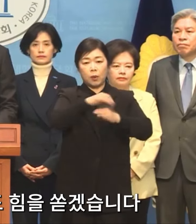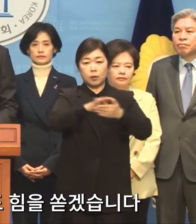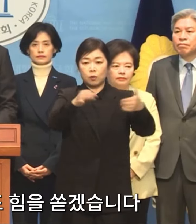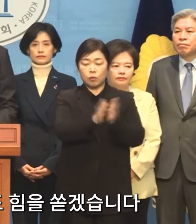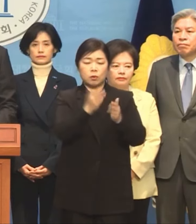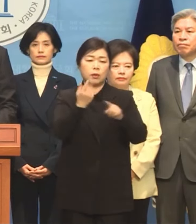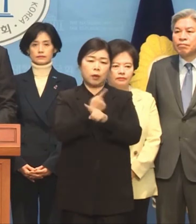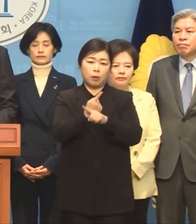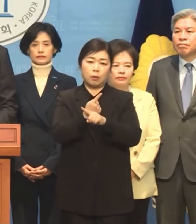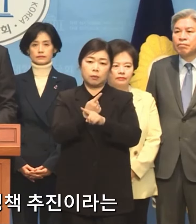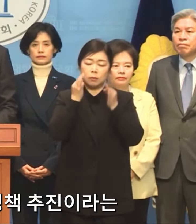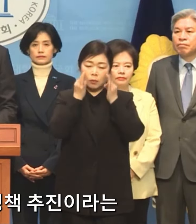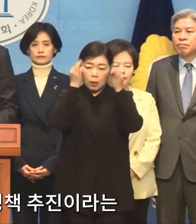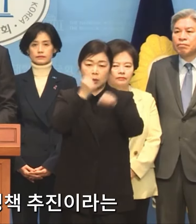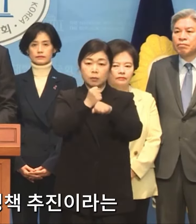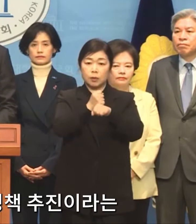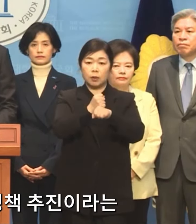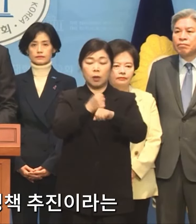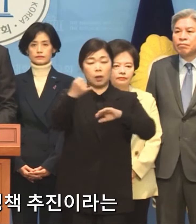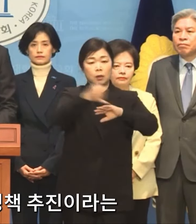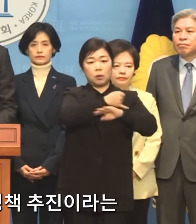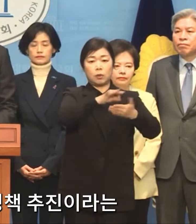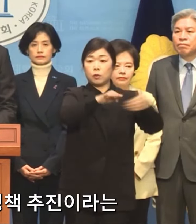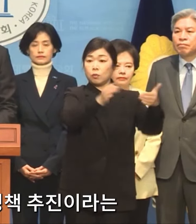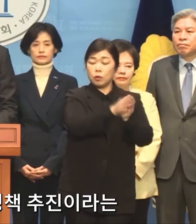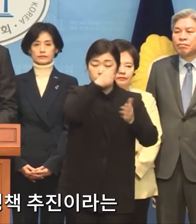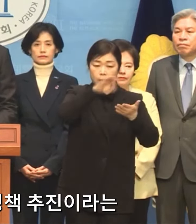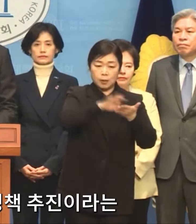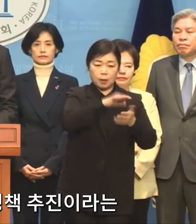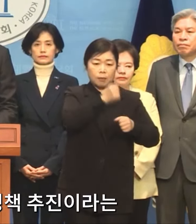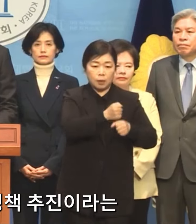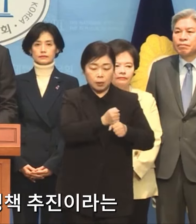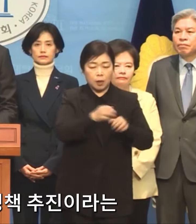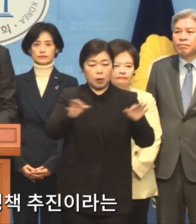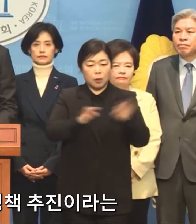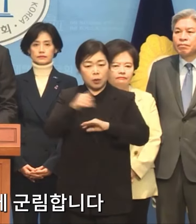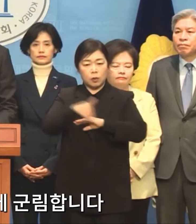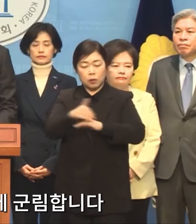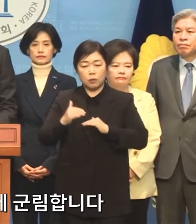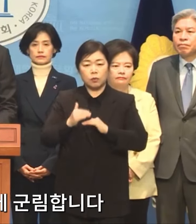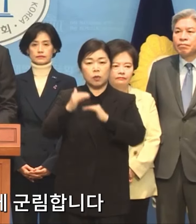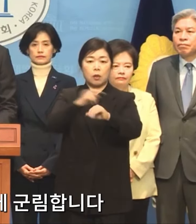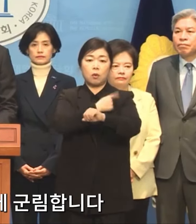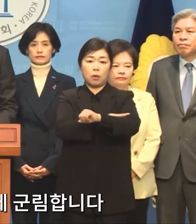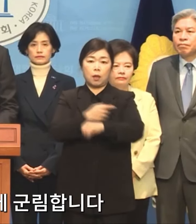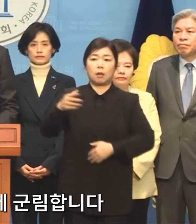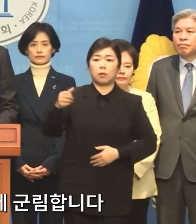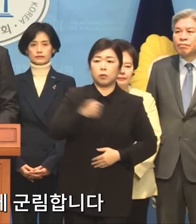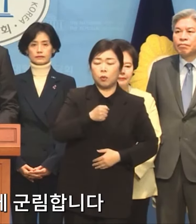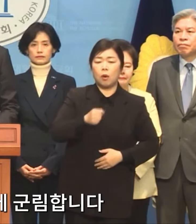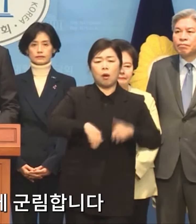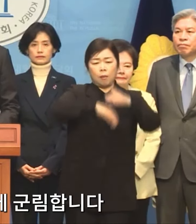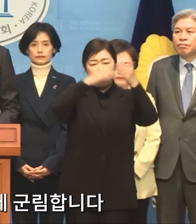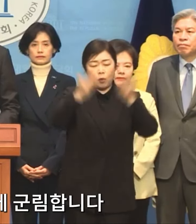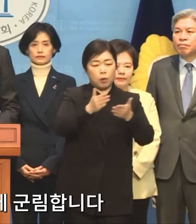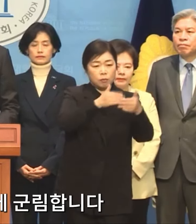힘을 쏟겠습니다 기재부는 예산성과 경제정책 추진이라는을 무기로